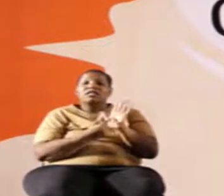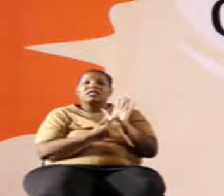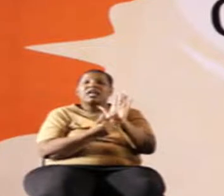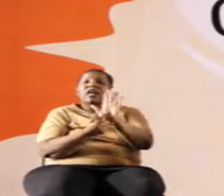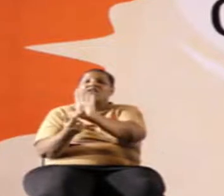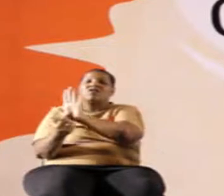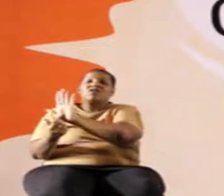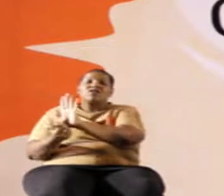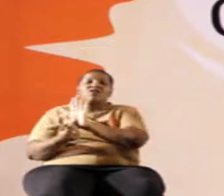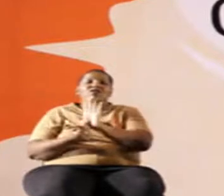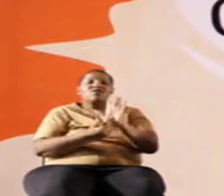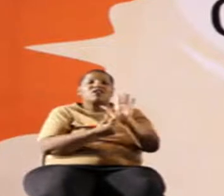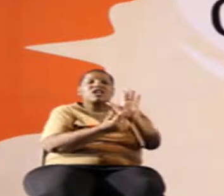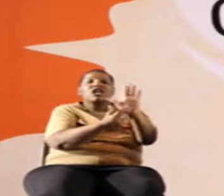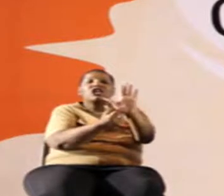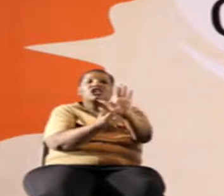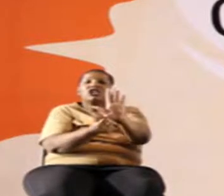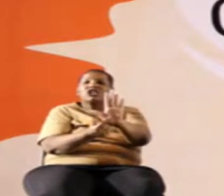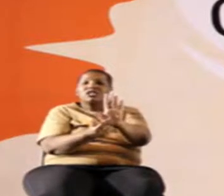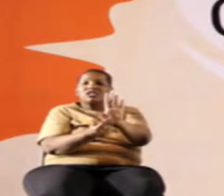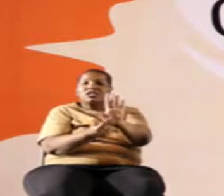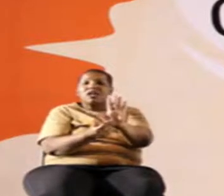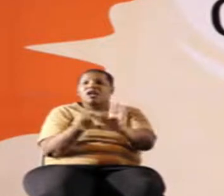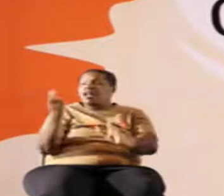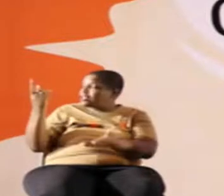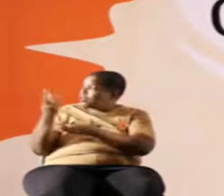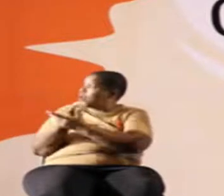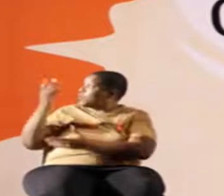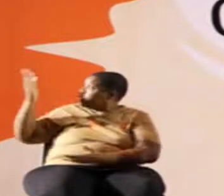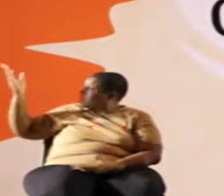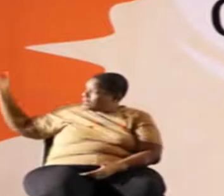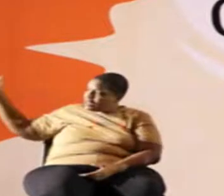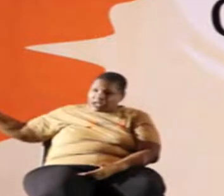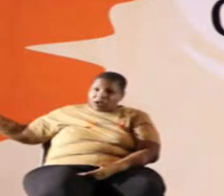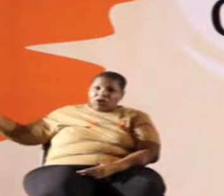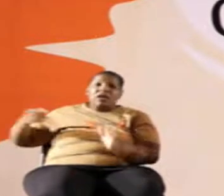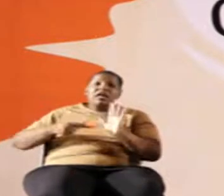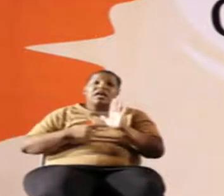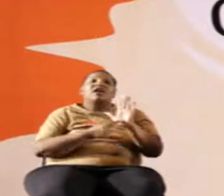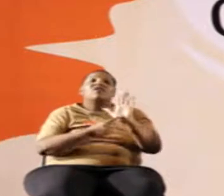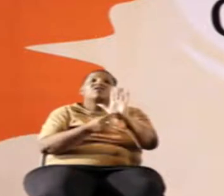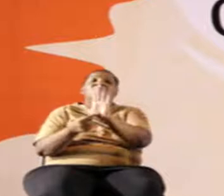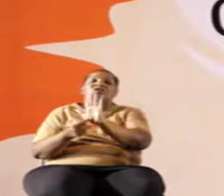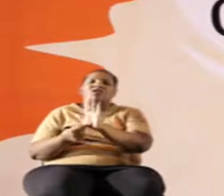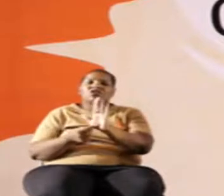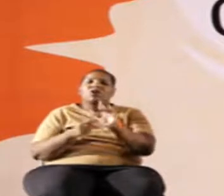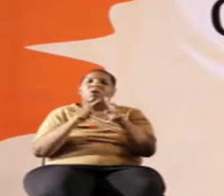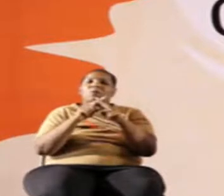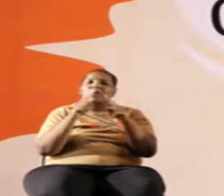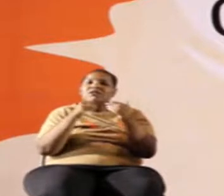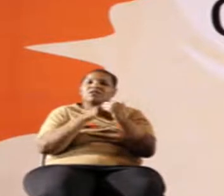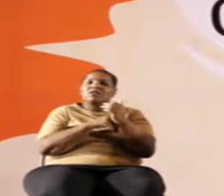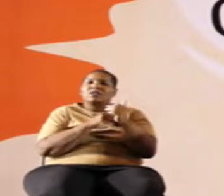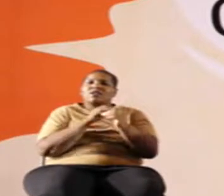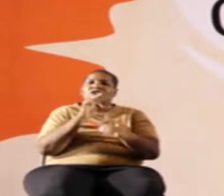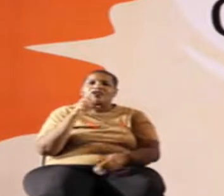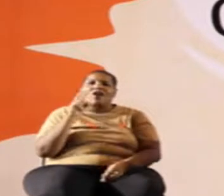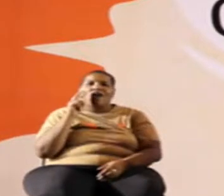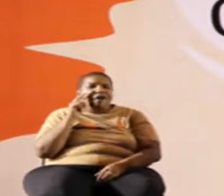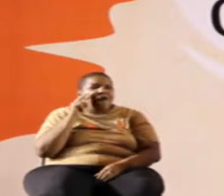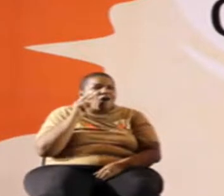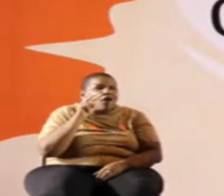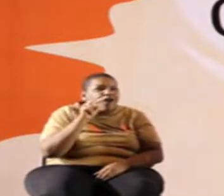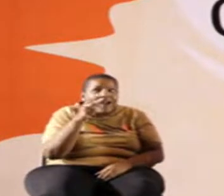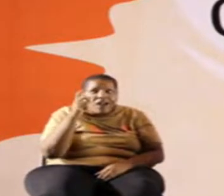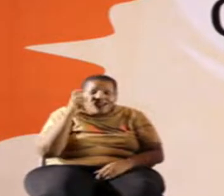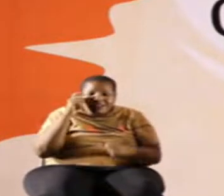mundo. E isso aqui aconteceu na frente de todo mundo. Só, como dizia minha mãe, só quem tem olhos de ver